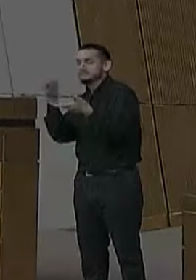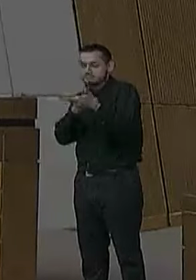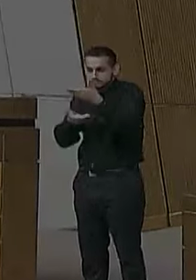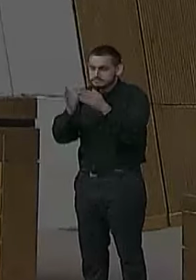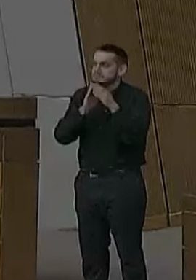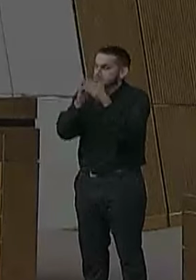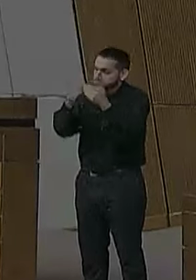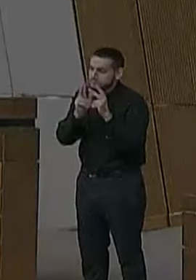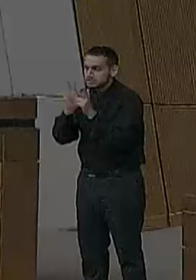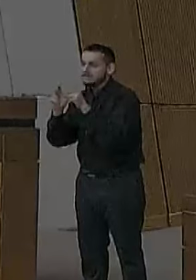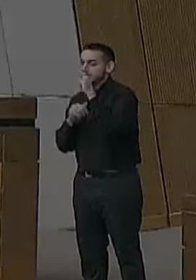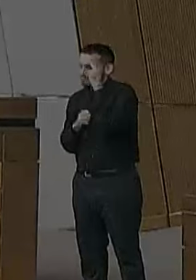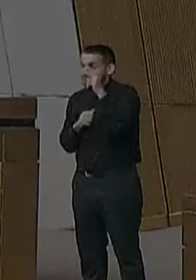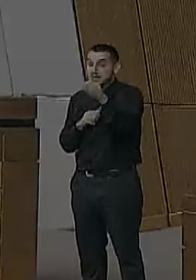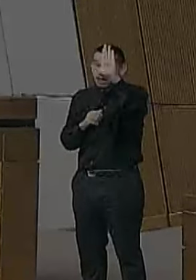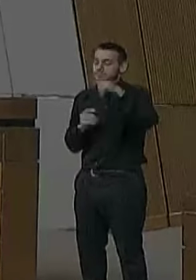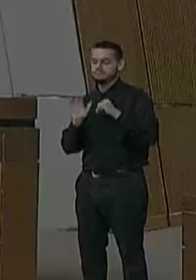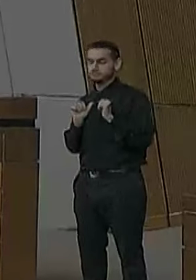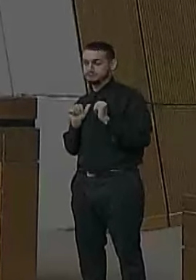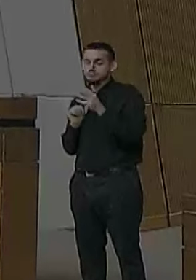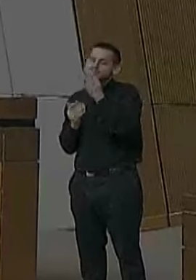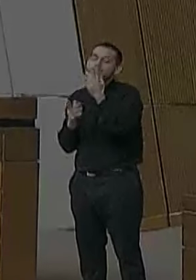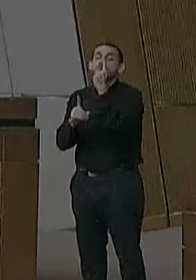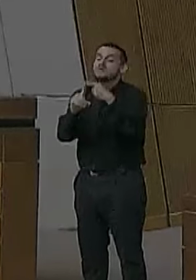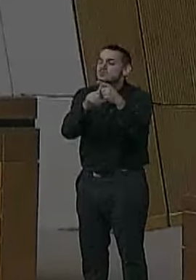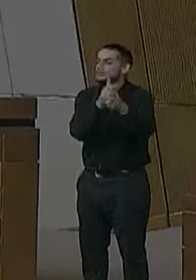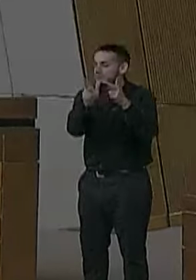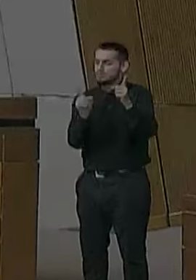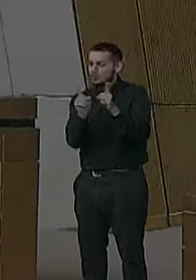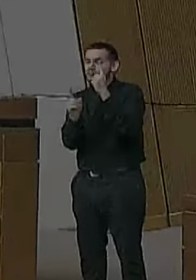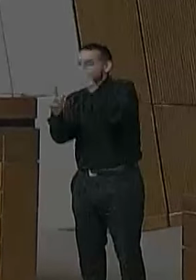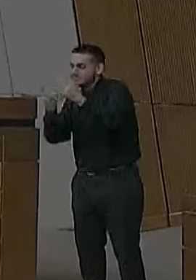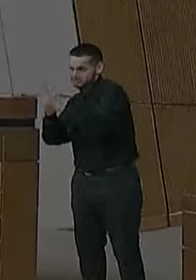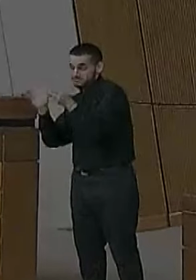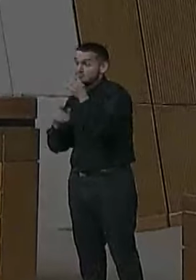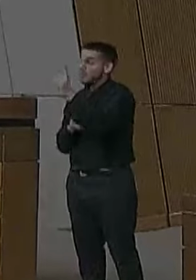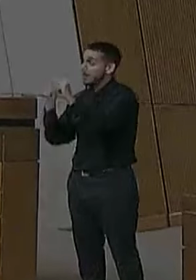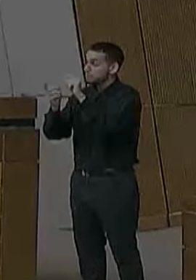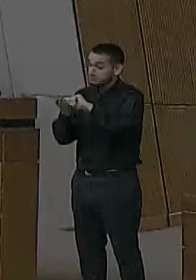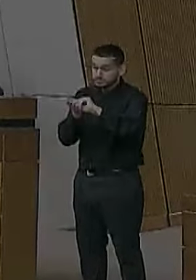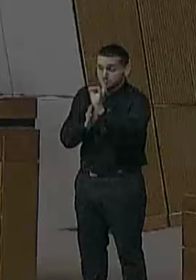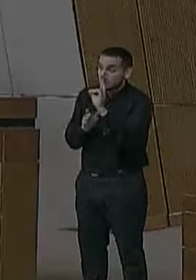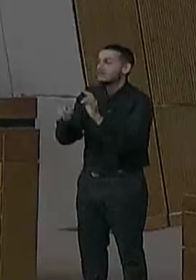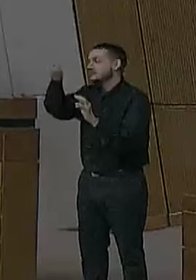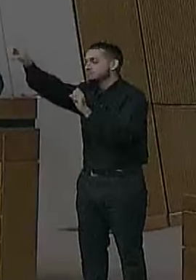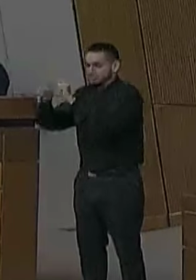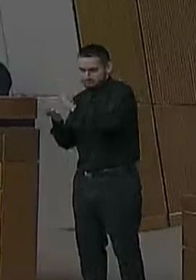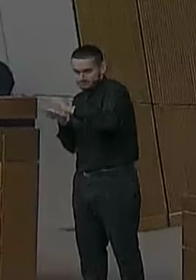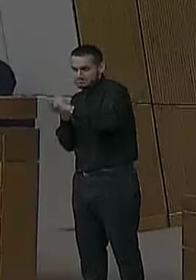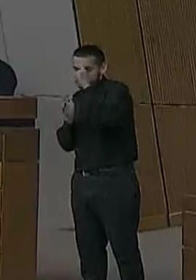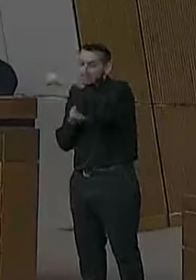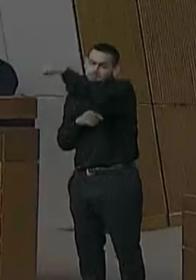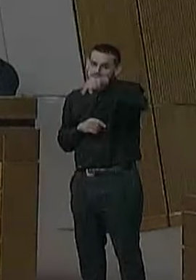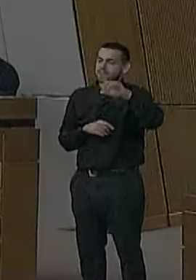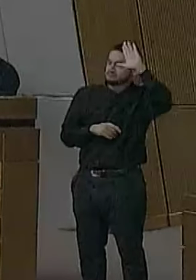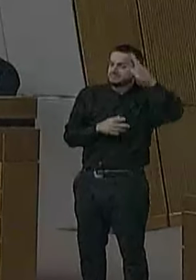entre todos y vamos a ir respetando también los tiempos que tenemos cada uno. Aquellos que todavía no se anotaron para poder uso de la palabra,